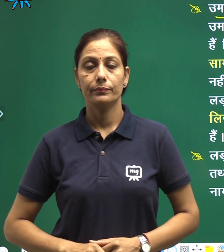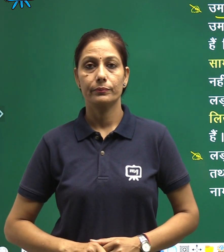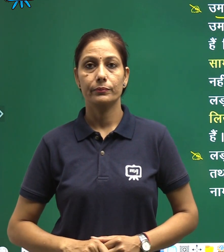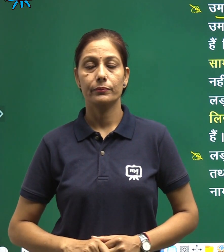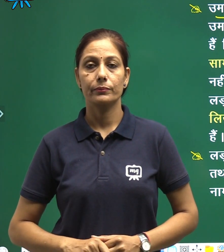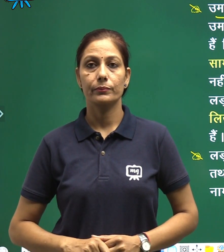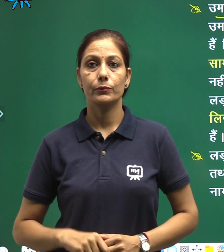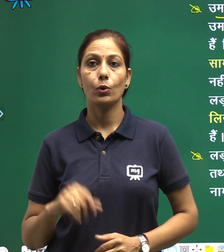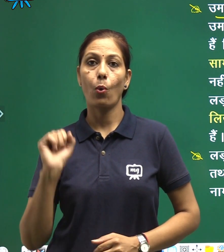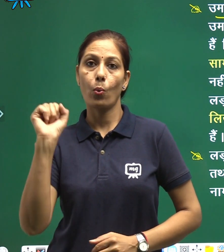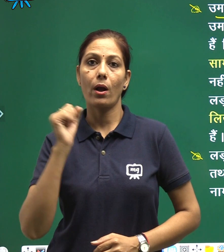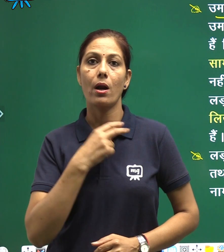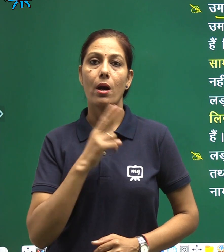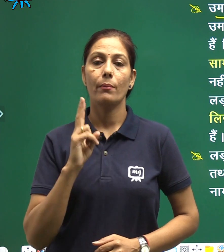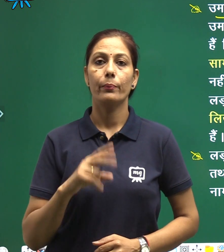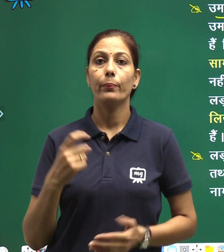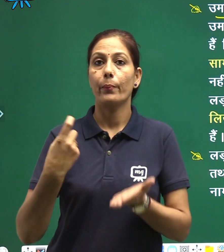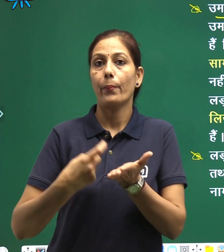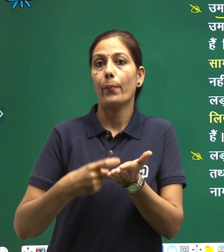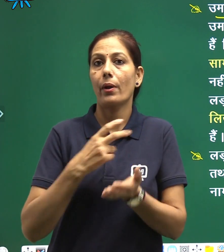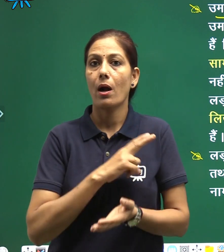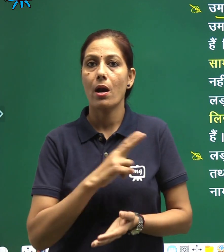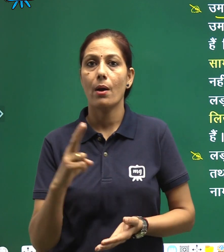जिनका नाम रामस्वरूप है,